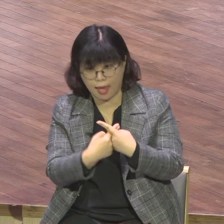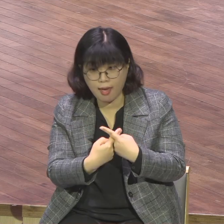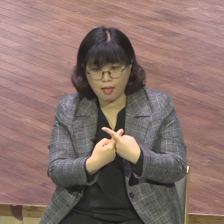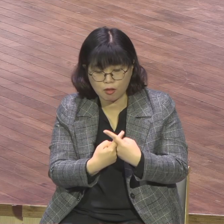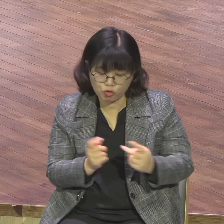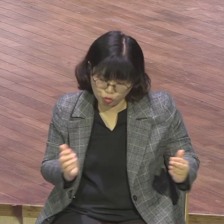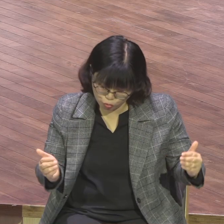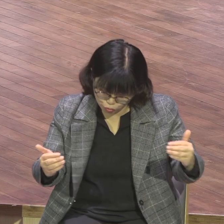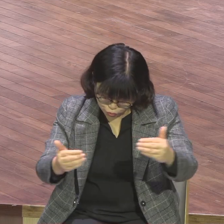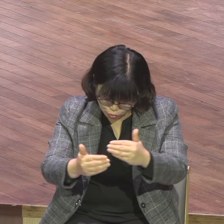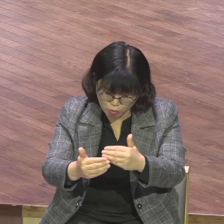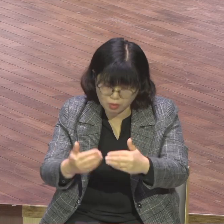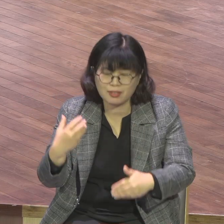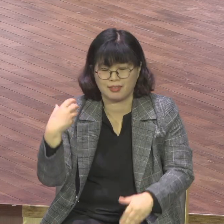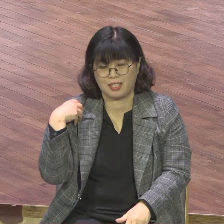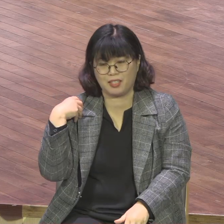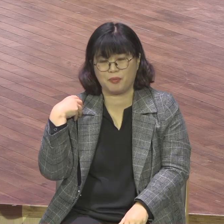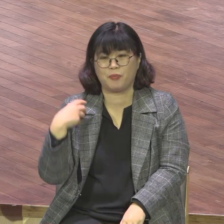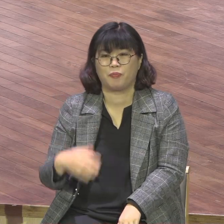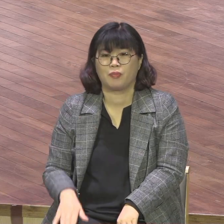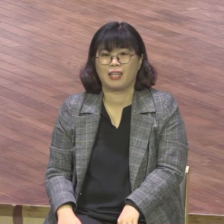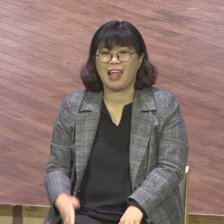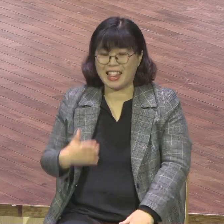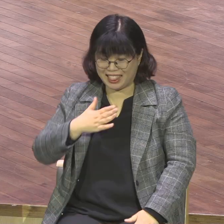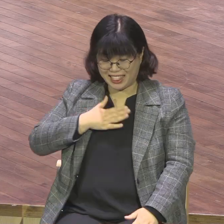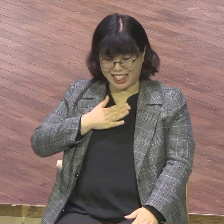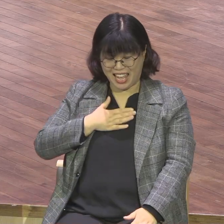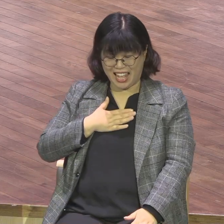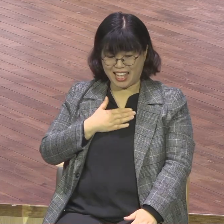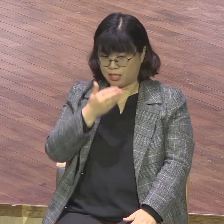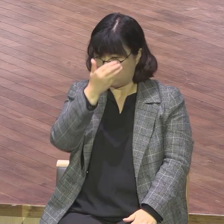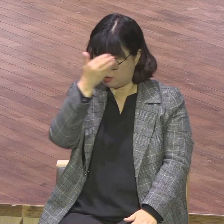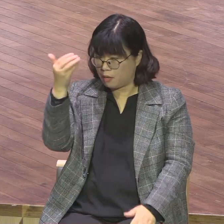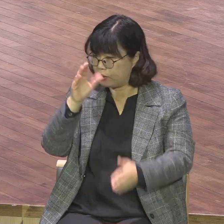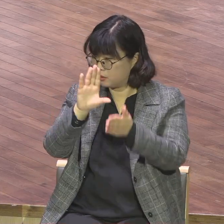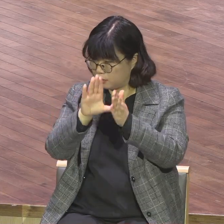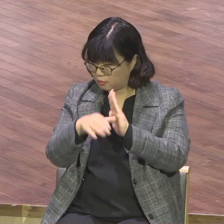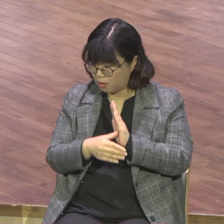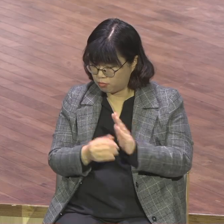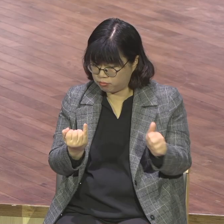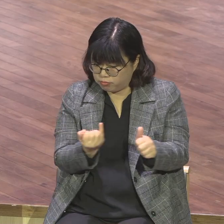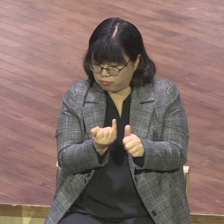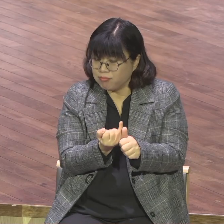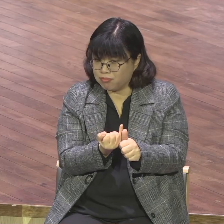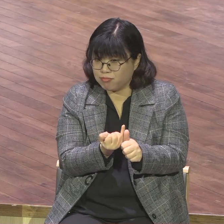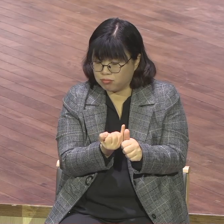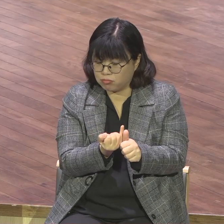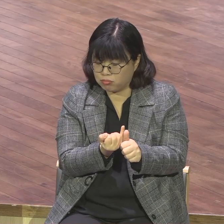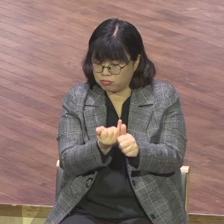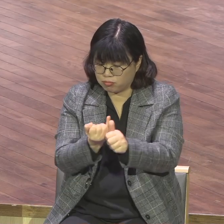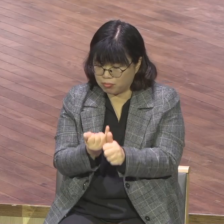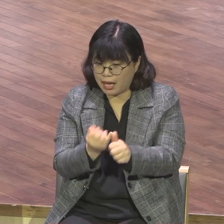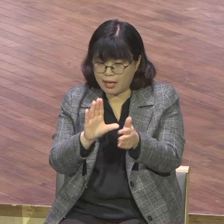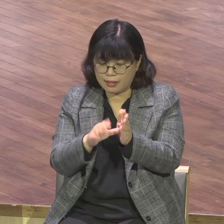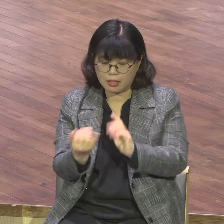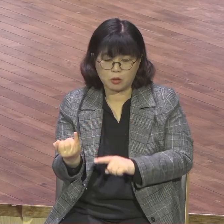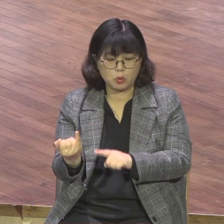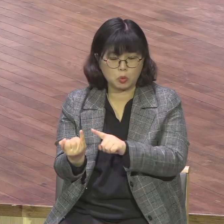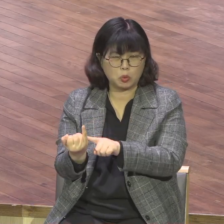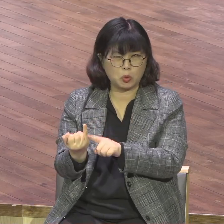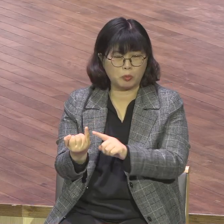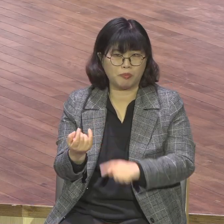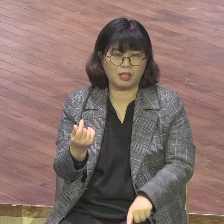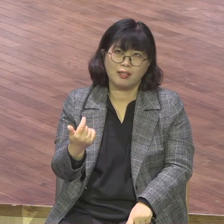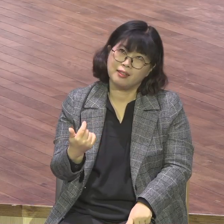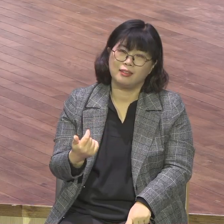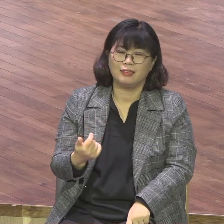이해하고 수용해줘요. 저는 젊을 때는 굉장히 주장한 사람이에요. 이 부산 사람들은요, 여자 알기를 좀 무섭게 봐야 되는